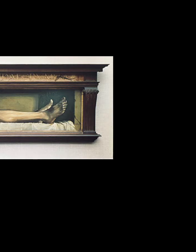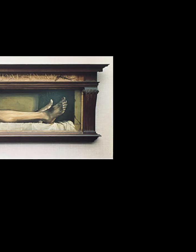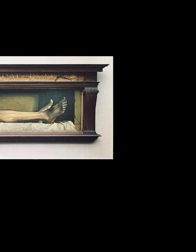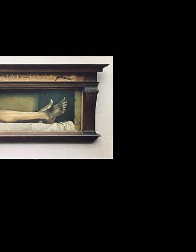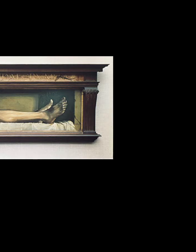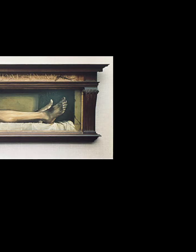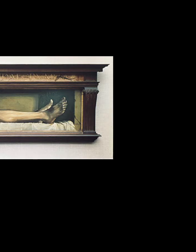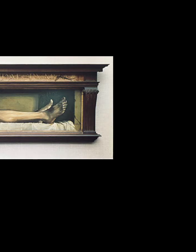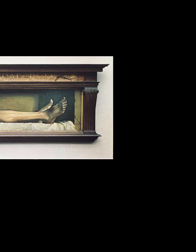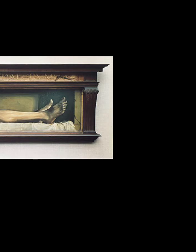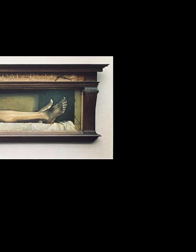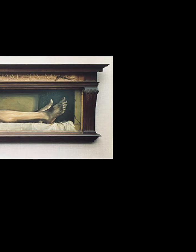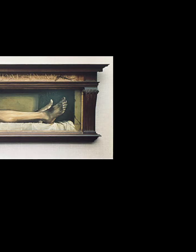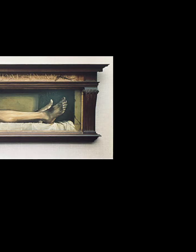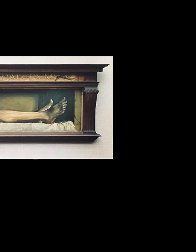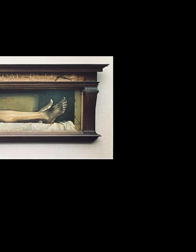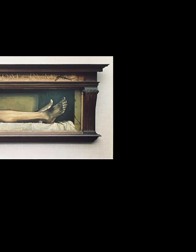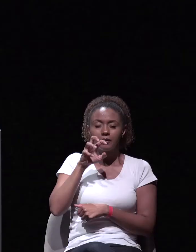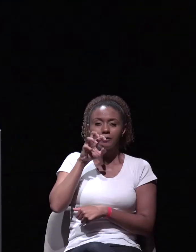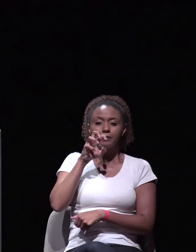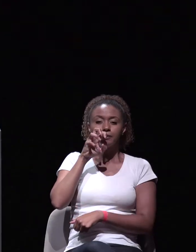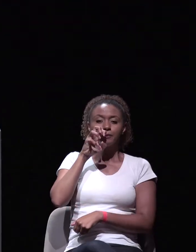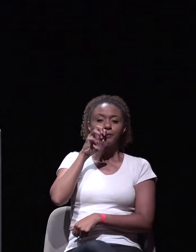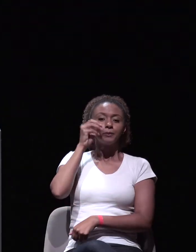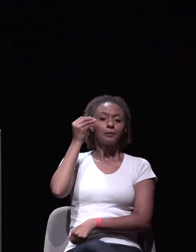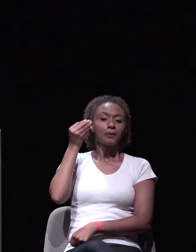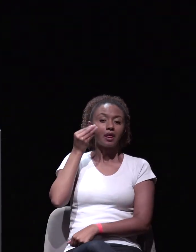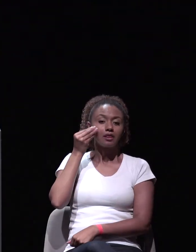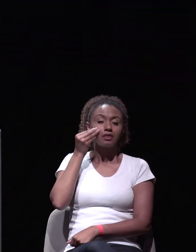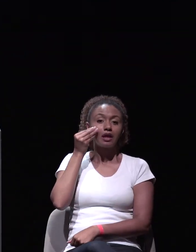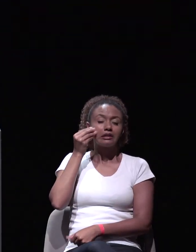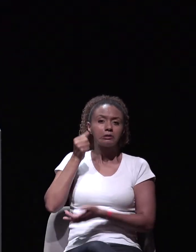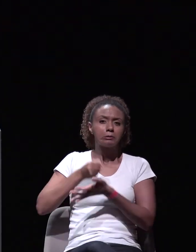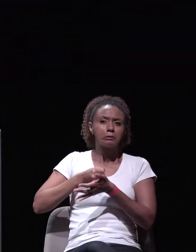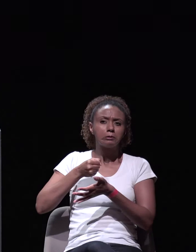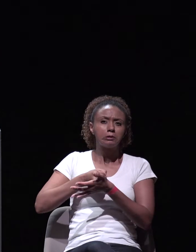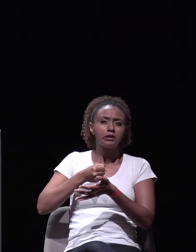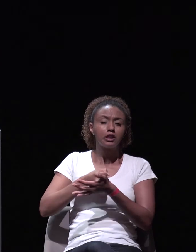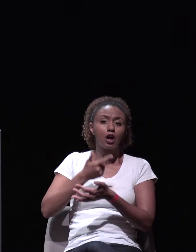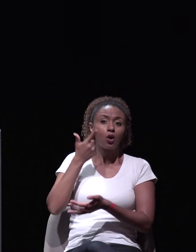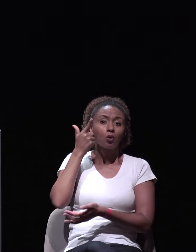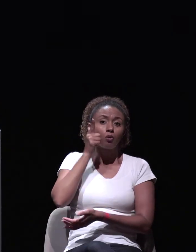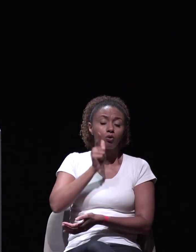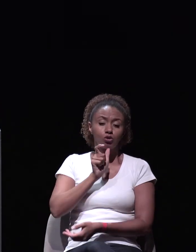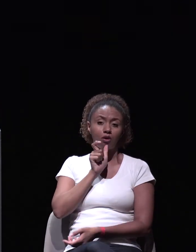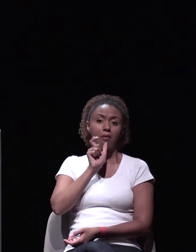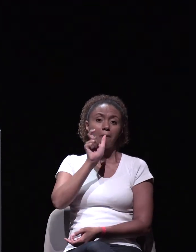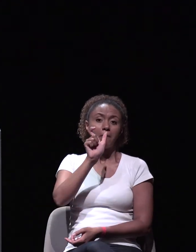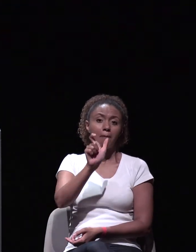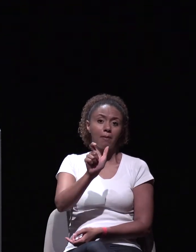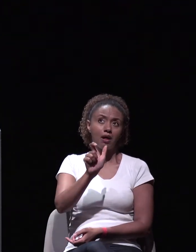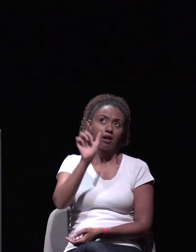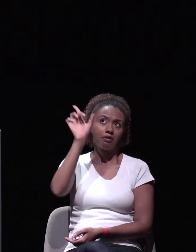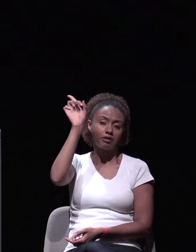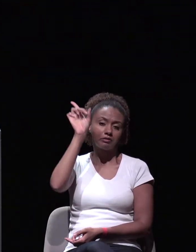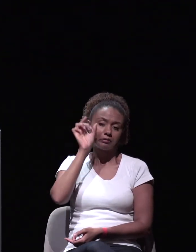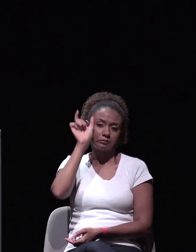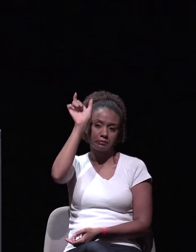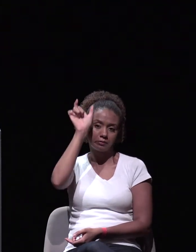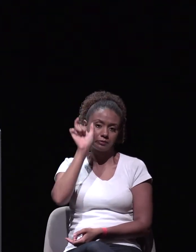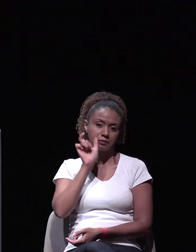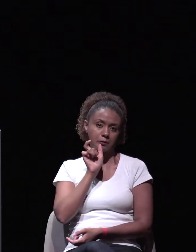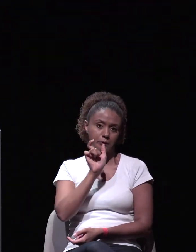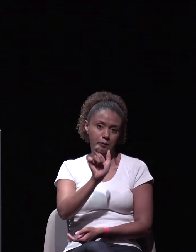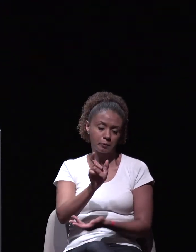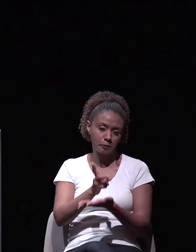como se fosse o último suspiro e como se ele estivesse apontando para a permanência do verbo, né, da palavra divina, mesmo com a